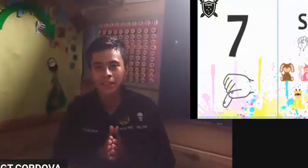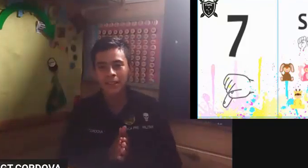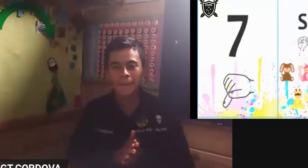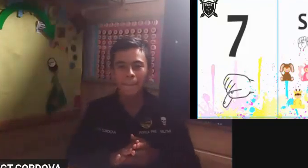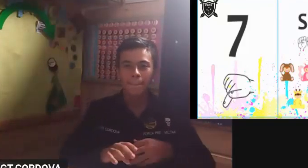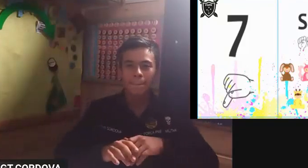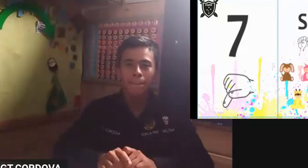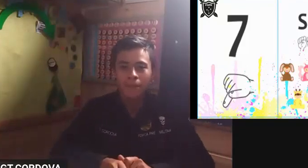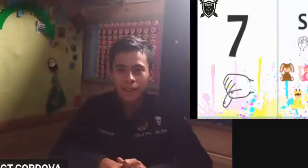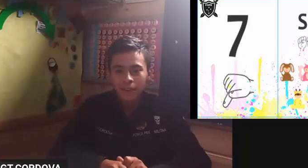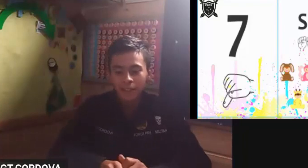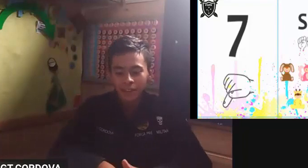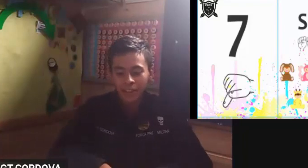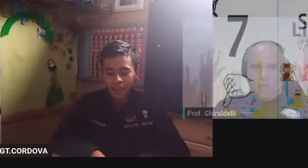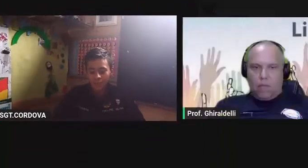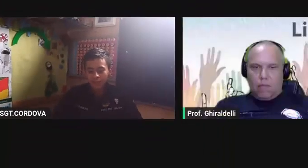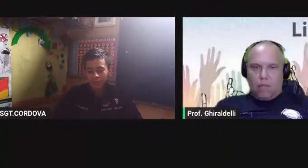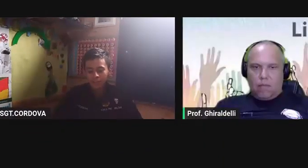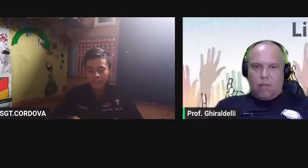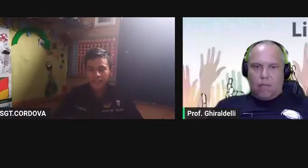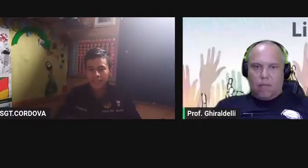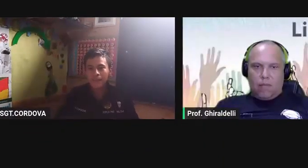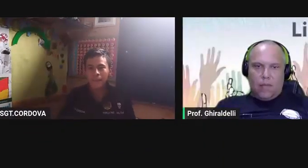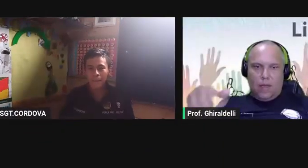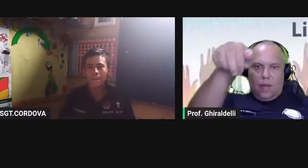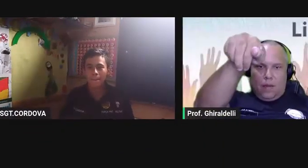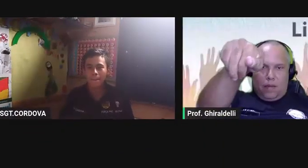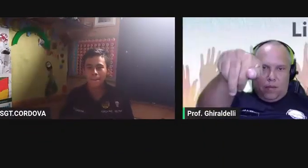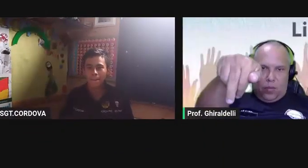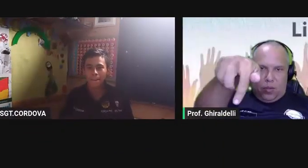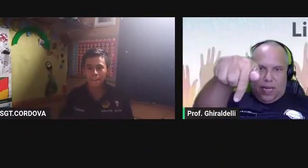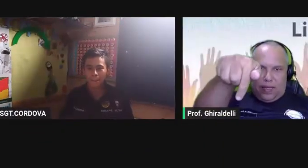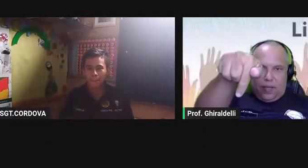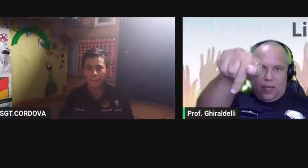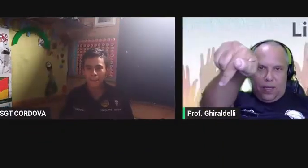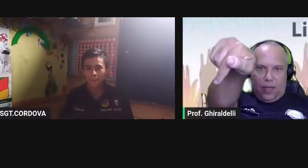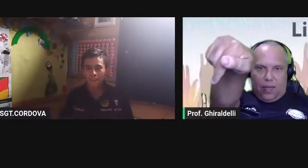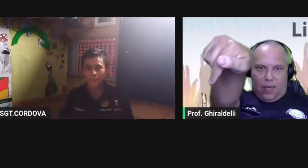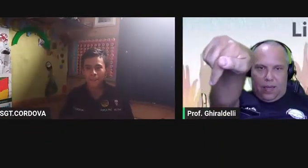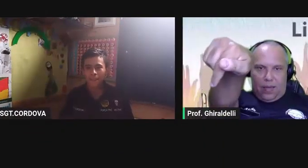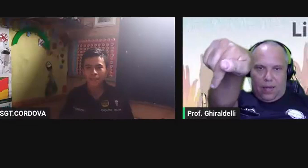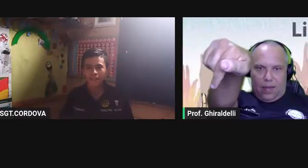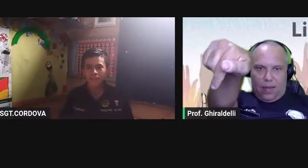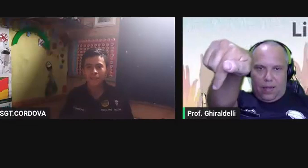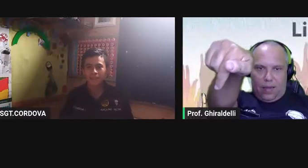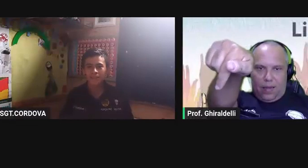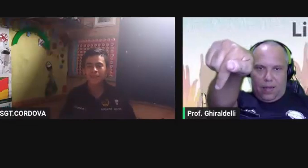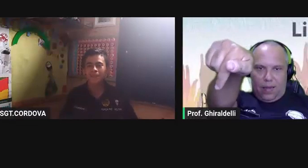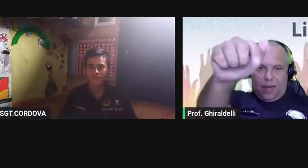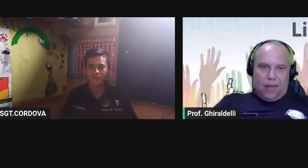entender? Sr. Gradelli, como é que você faz? Número 7. Isso mesmo.